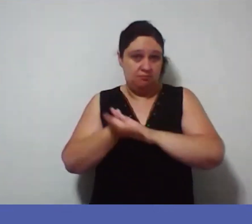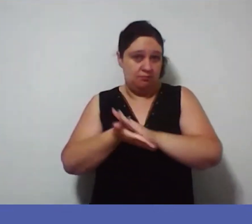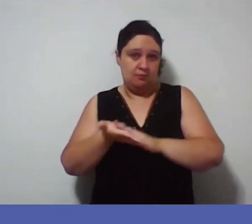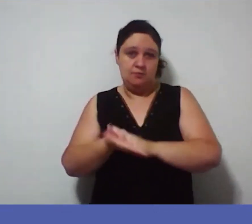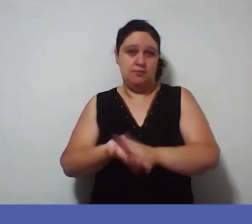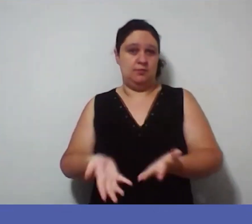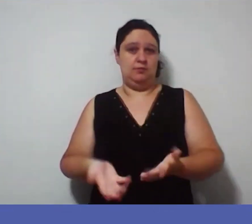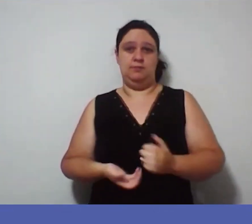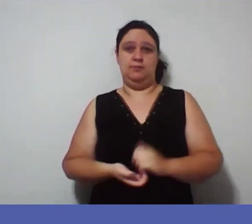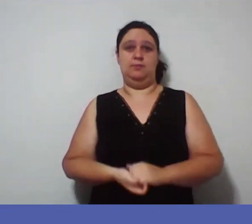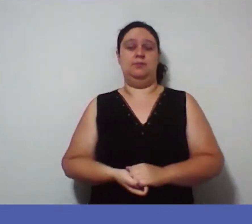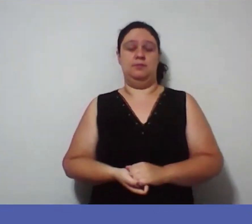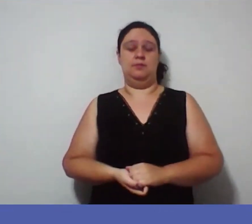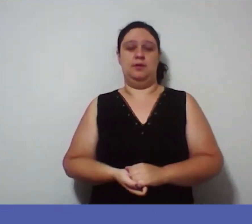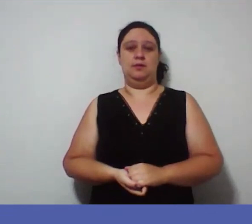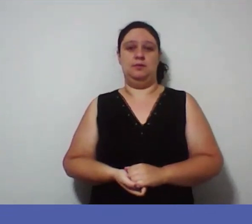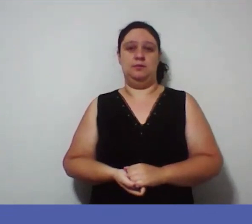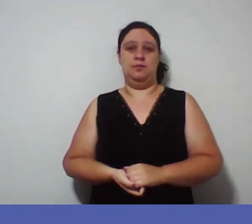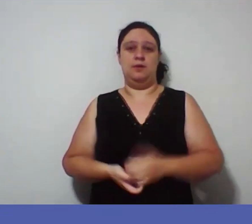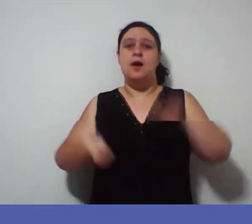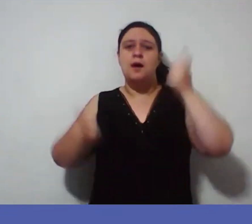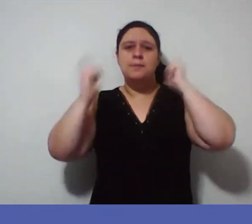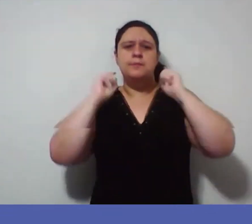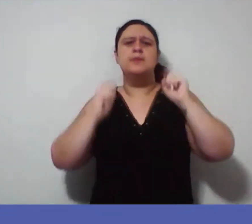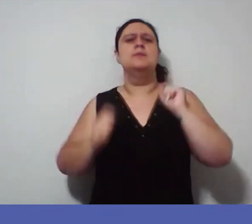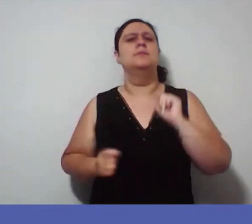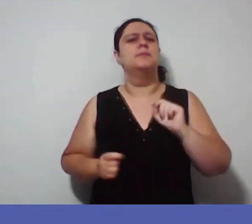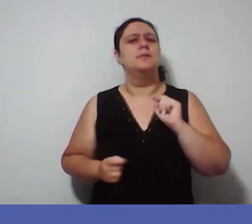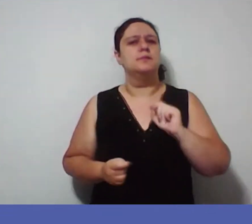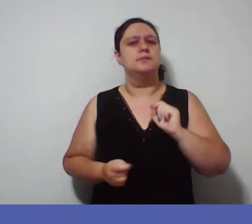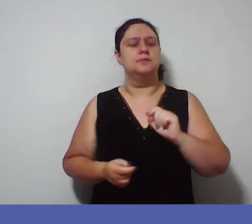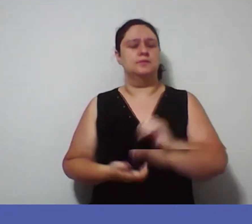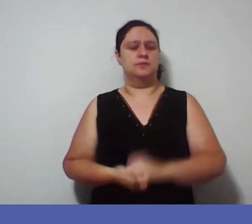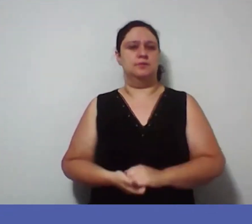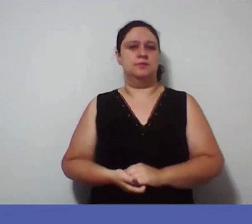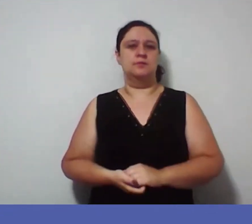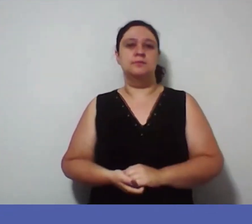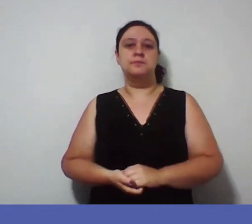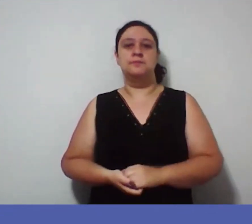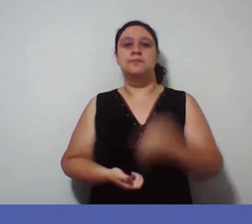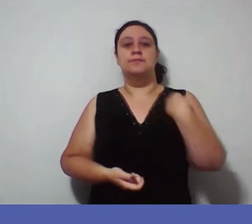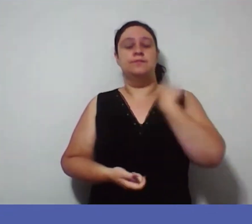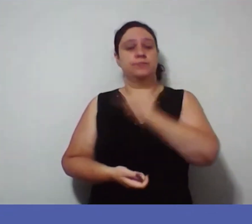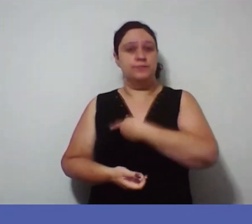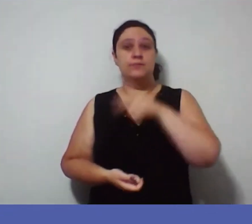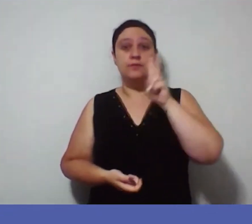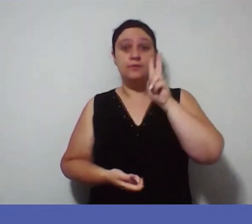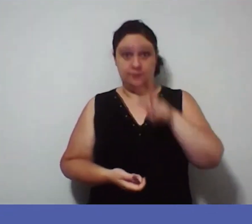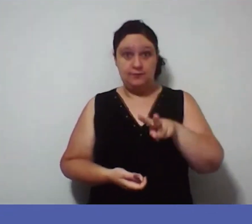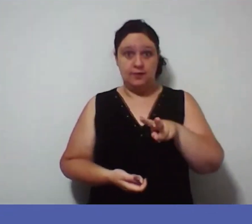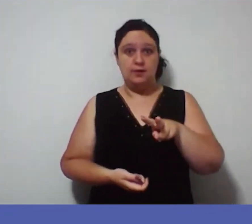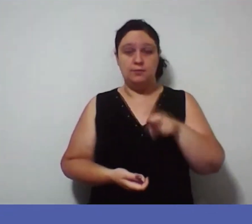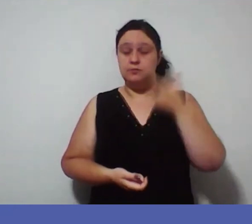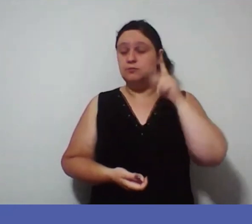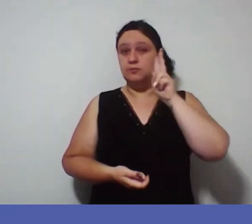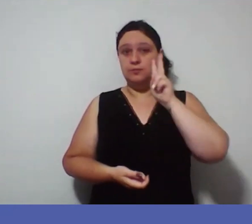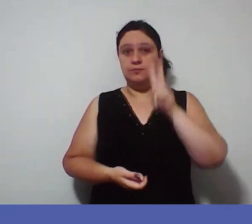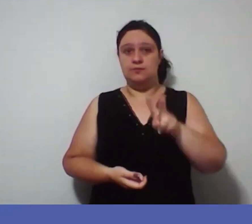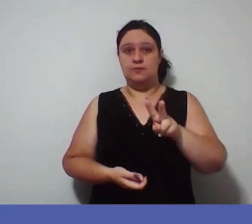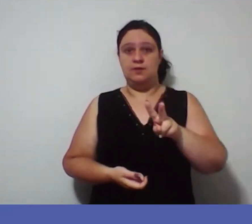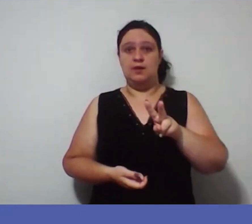Eu estou preocupado é que o que nós vemos diante dos nossos olhos, as coisas estão